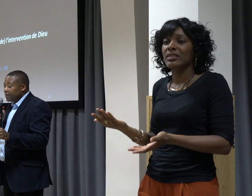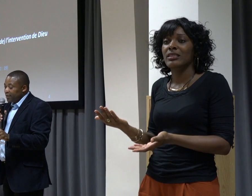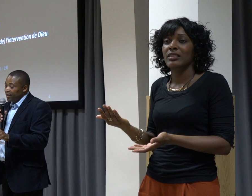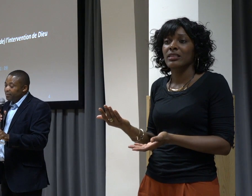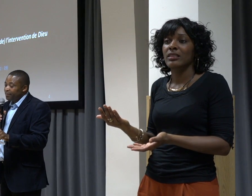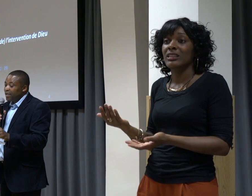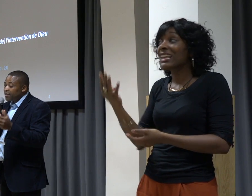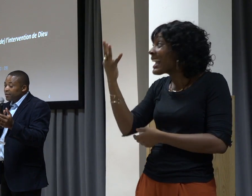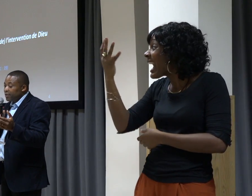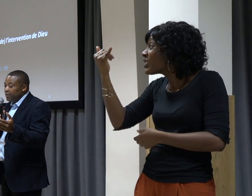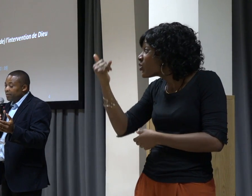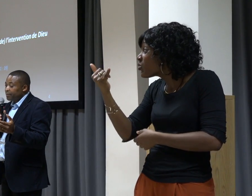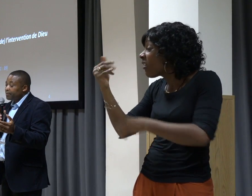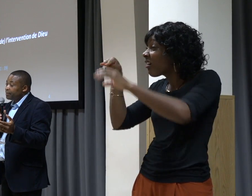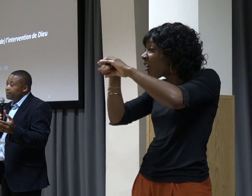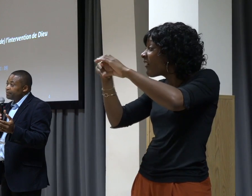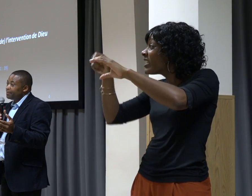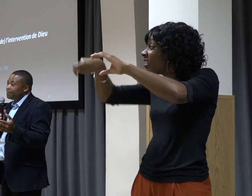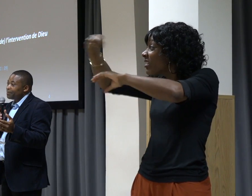qu'il a enterré. Il sent déjà.